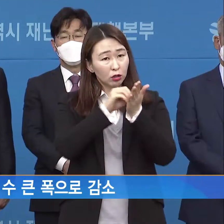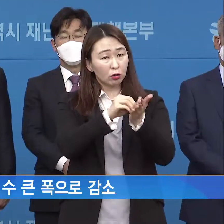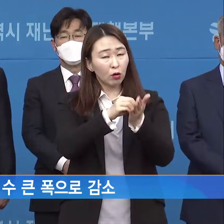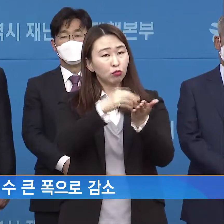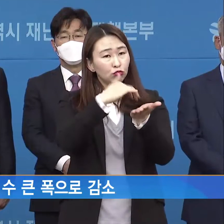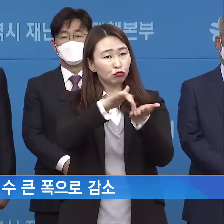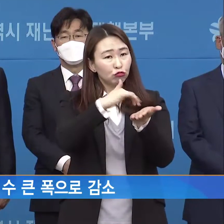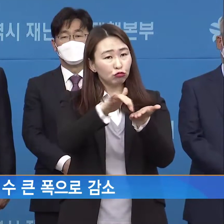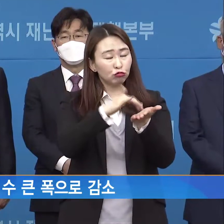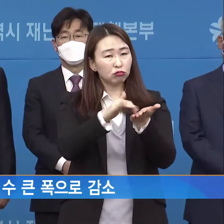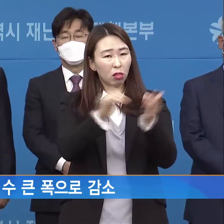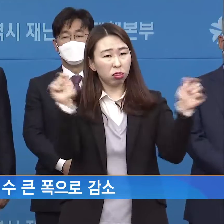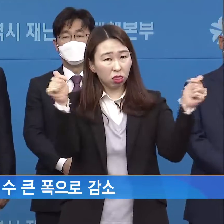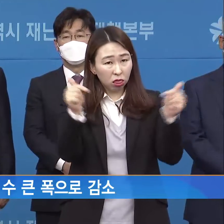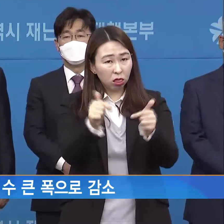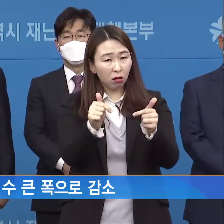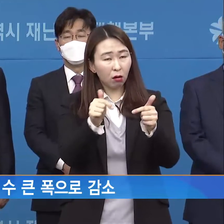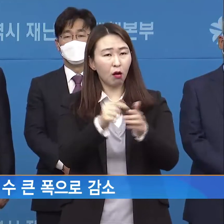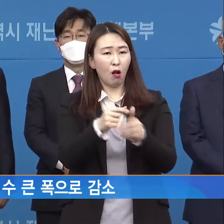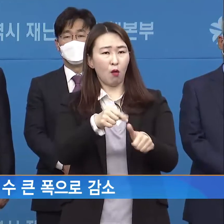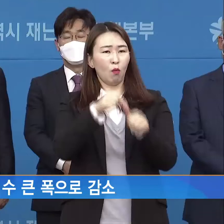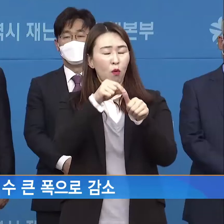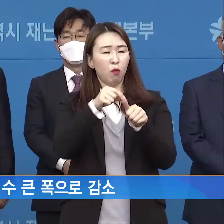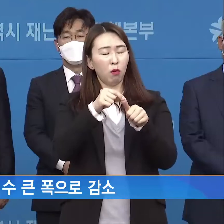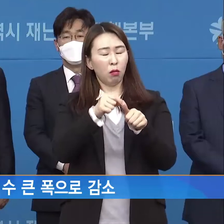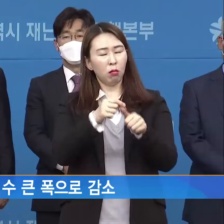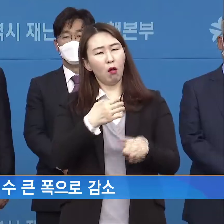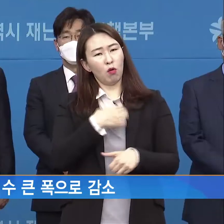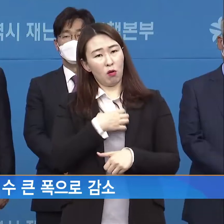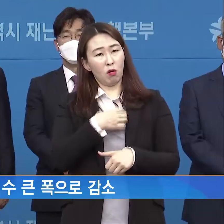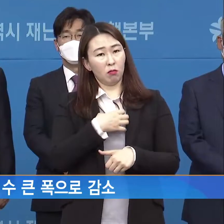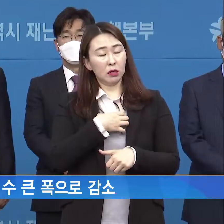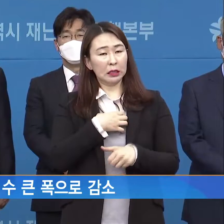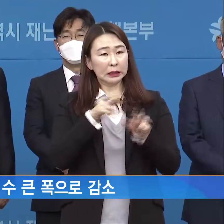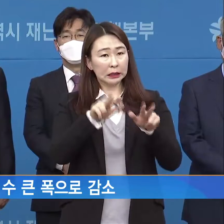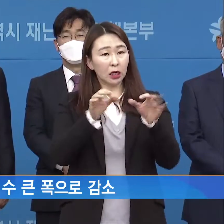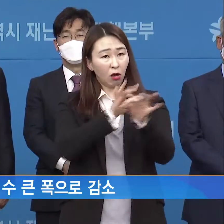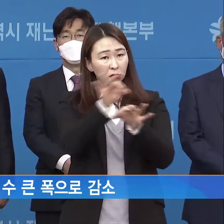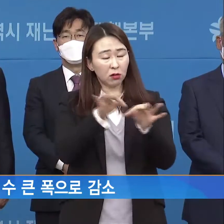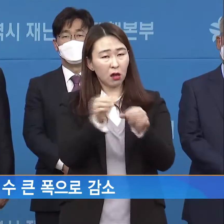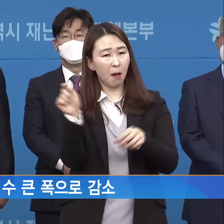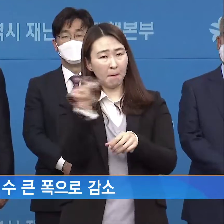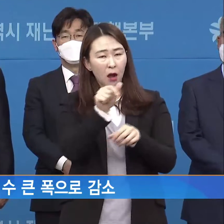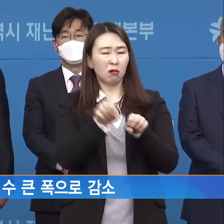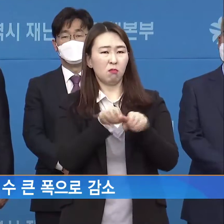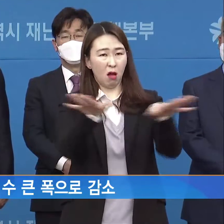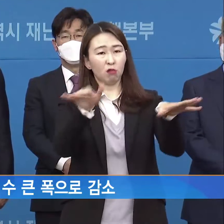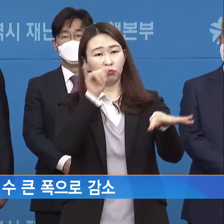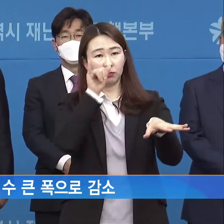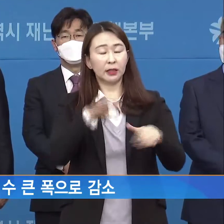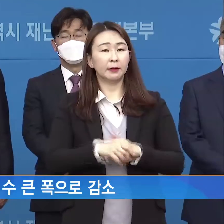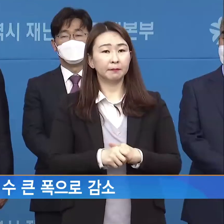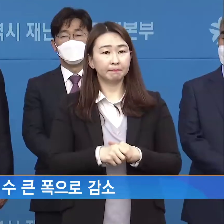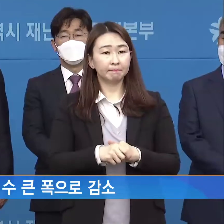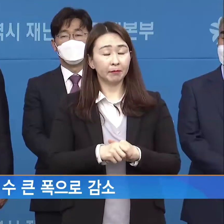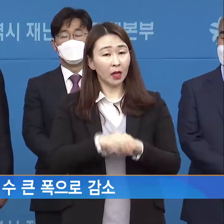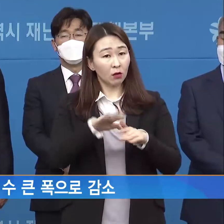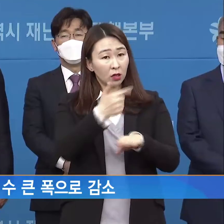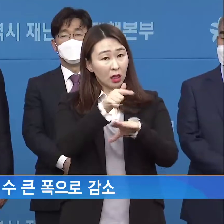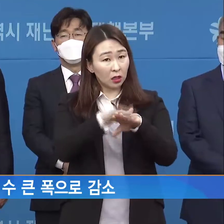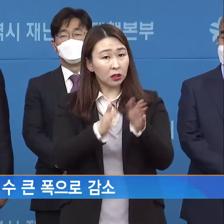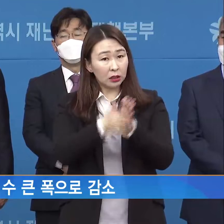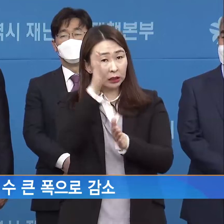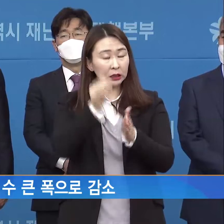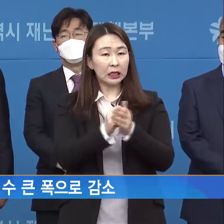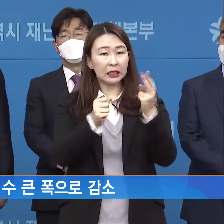큰 폭으로 감소하는 등 고용 충격이 빠르게 경제 전반에 나타나고 있습니다. 우리